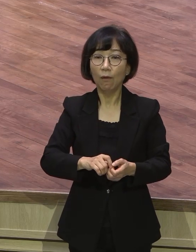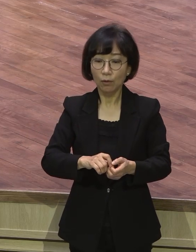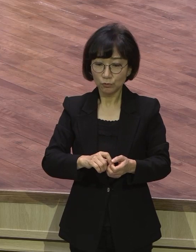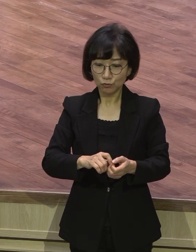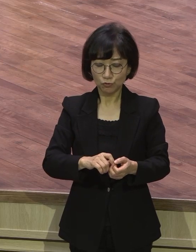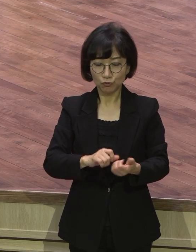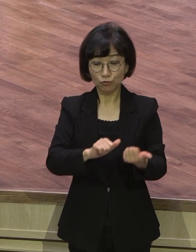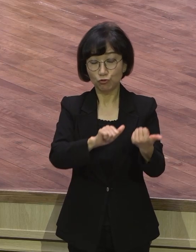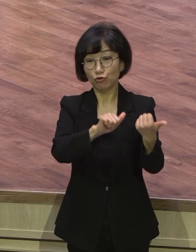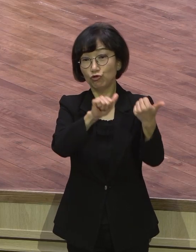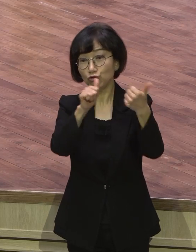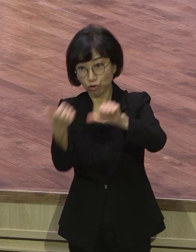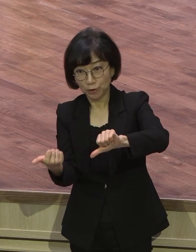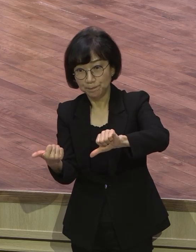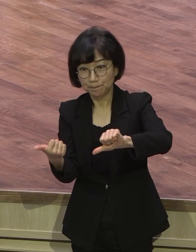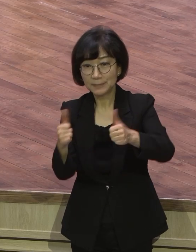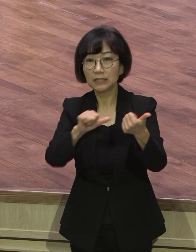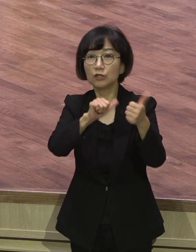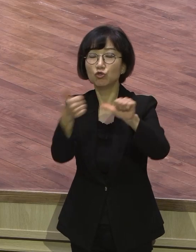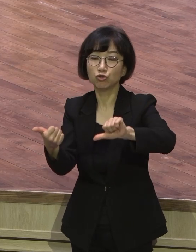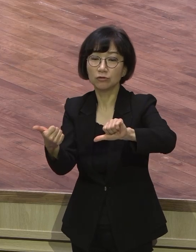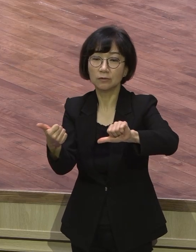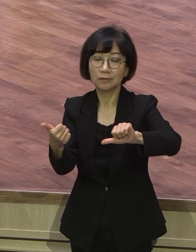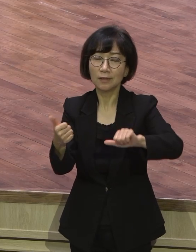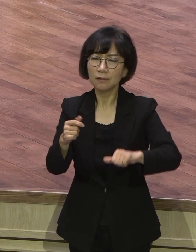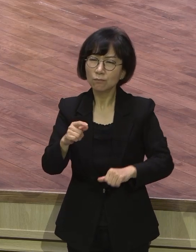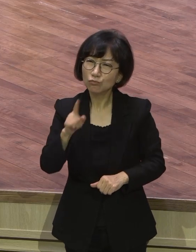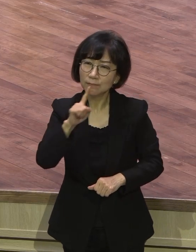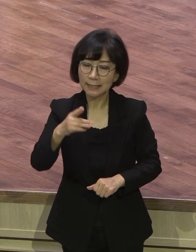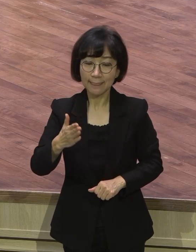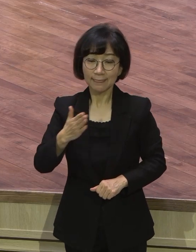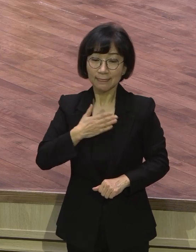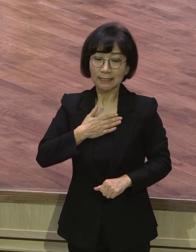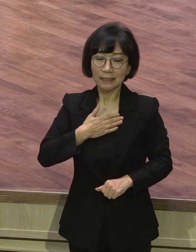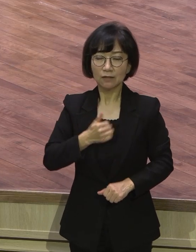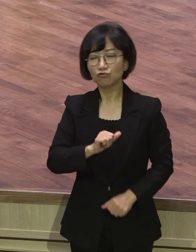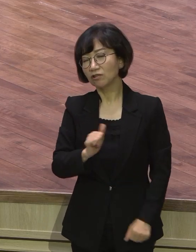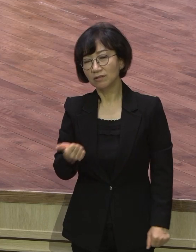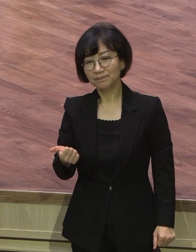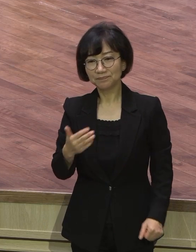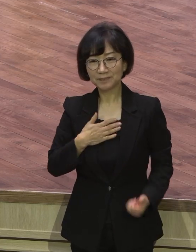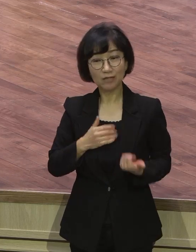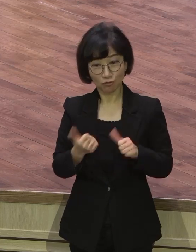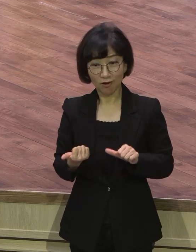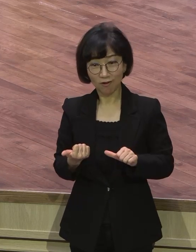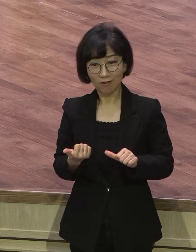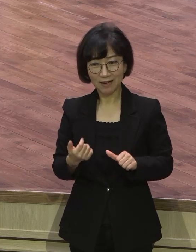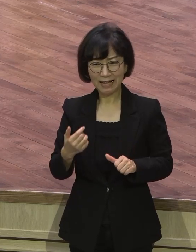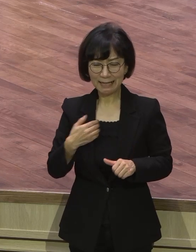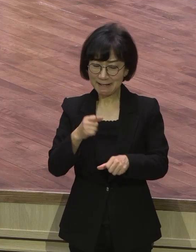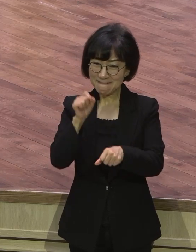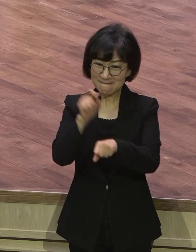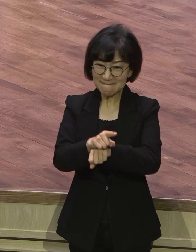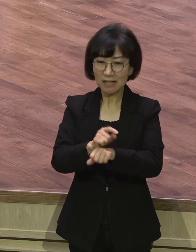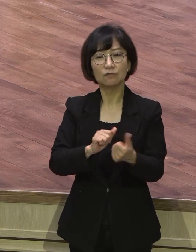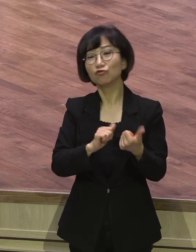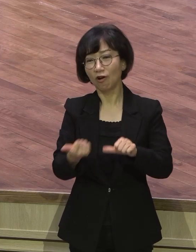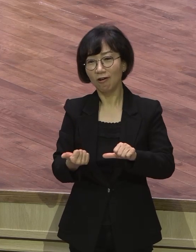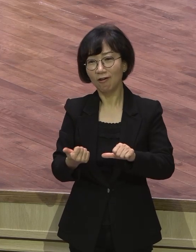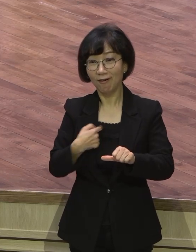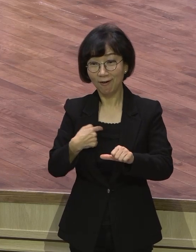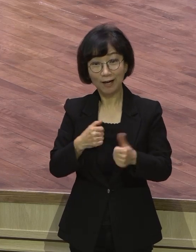죽음의 원리. 다시 말해서 자신에 대해서 죽고 자기 본성에 대해서 죽은